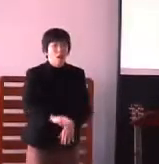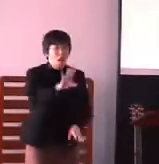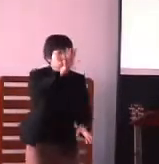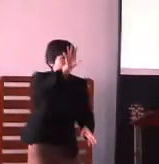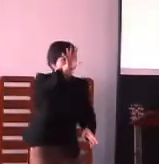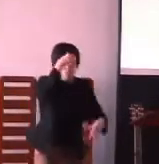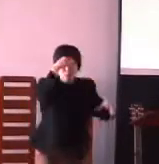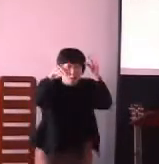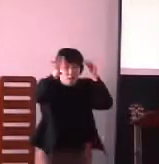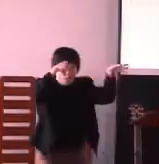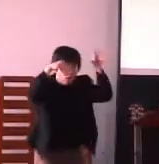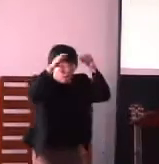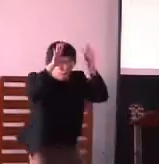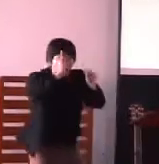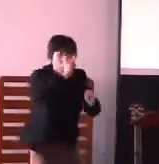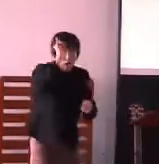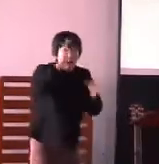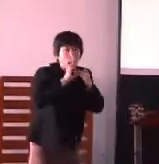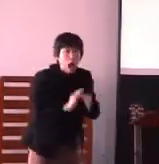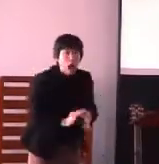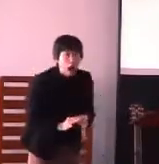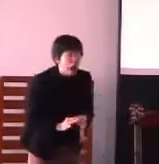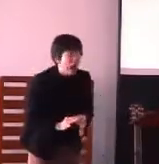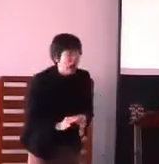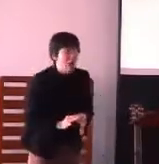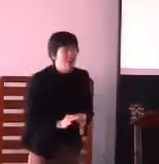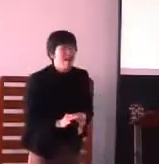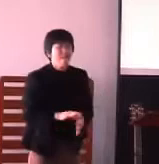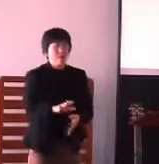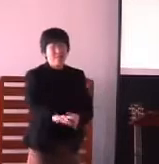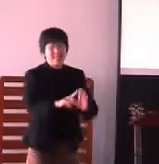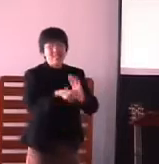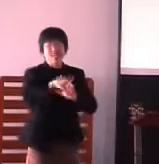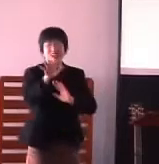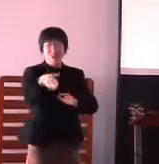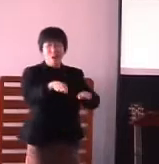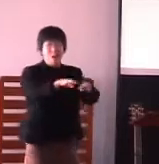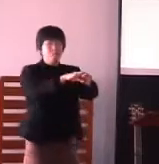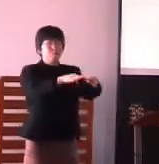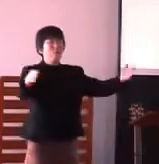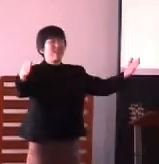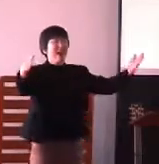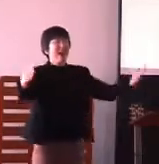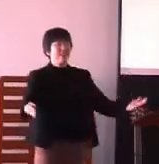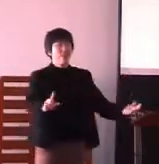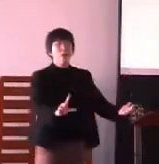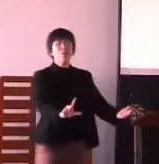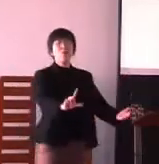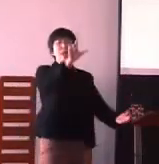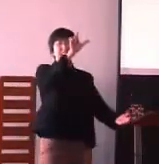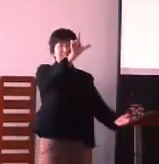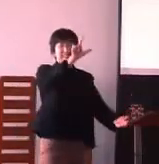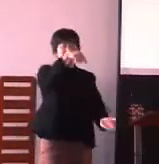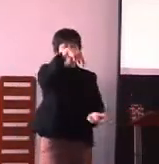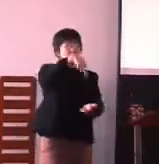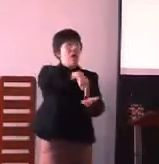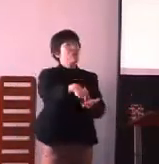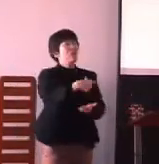な。でも、うん、この舞台の上に立って立ちたいと思いました